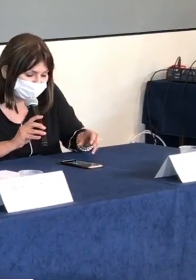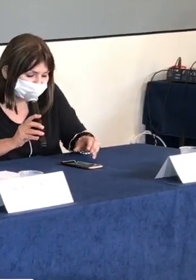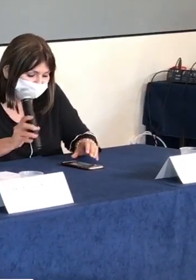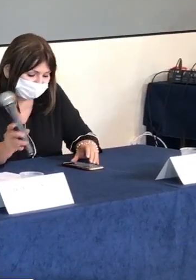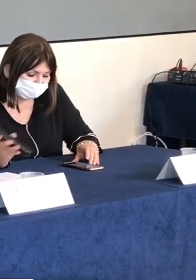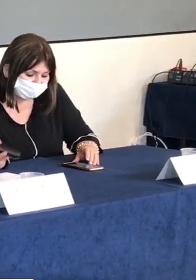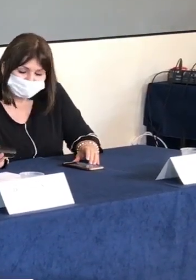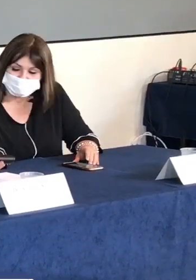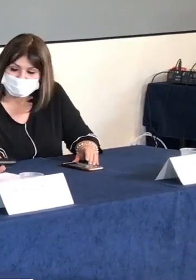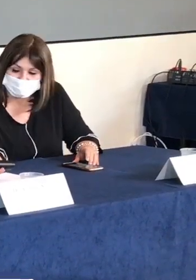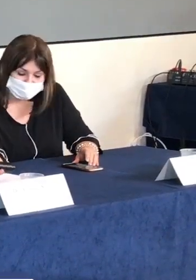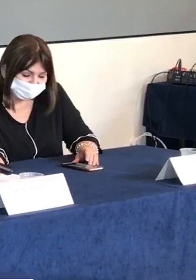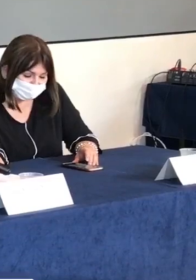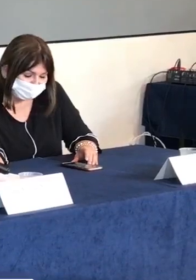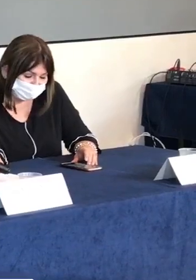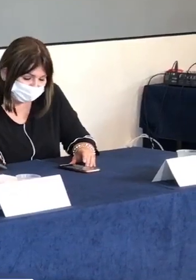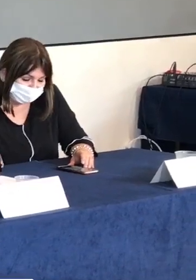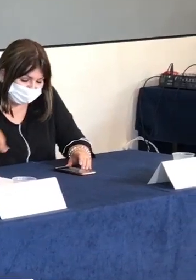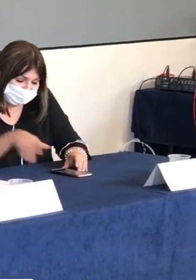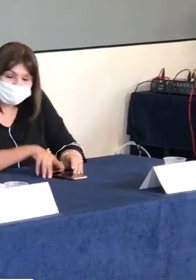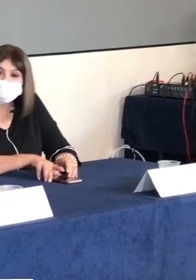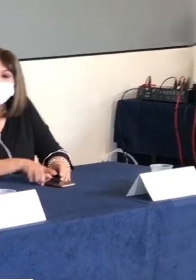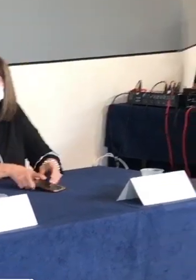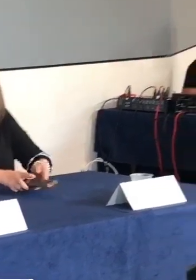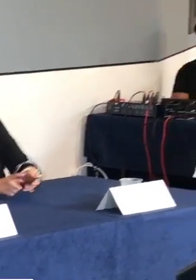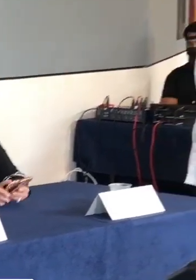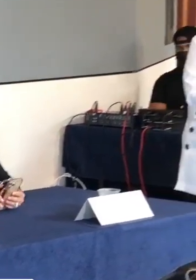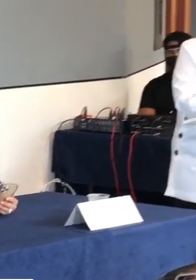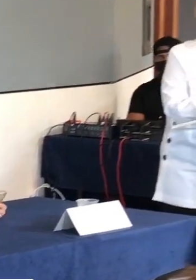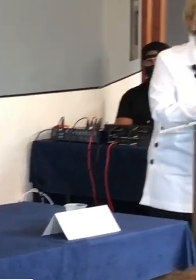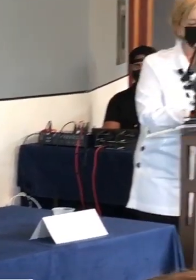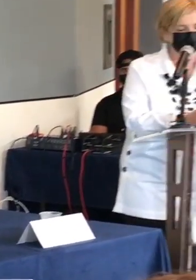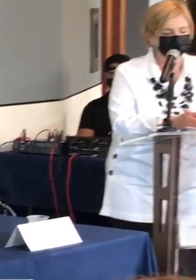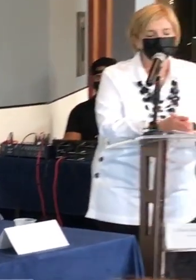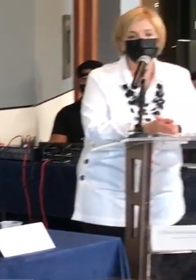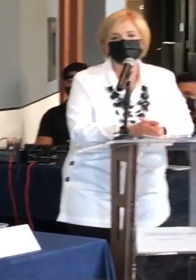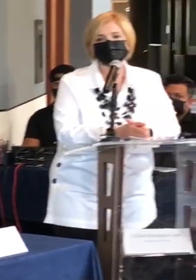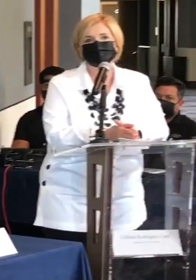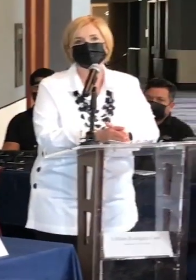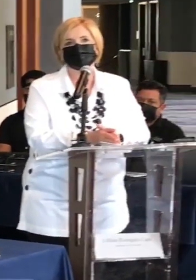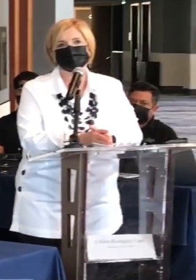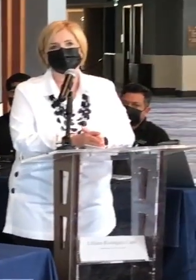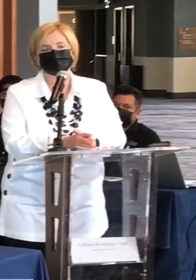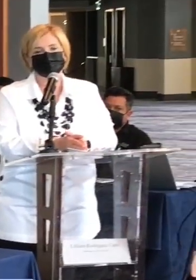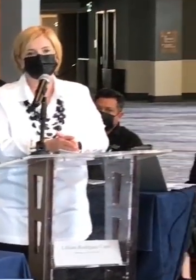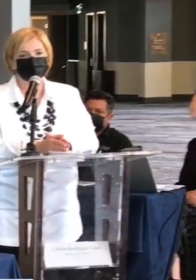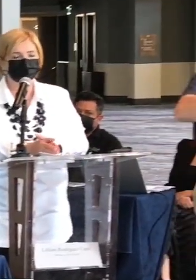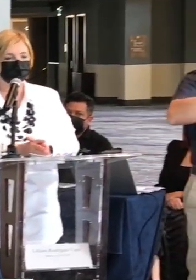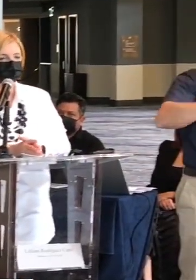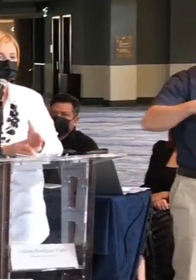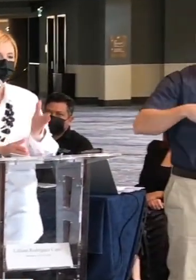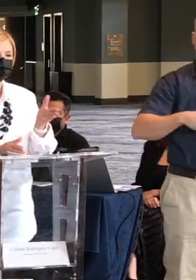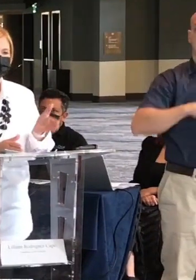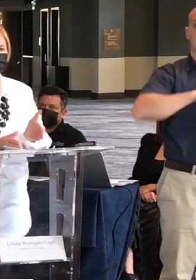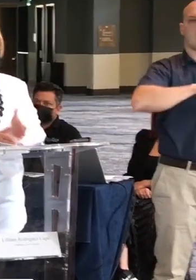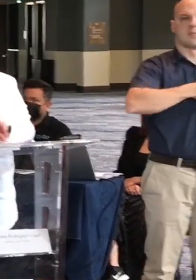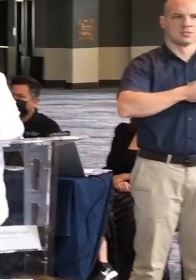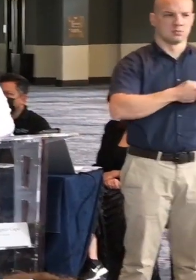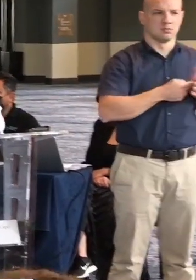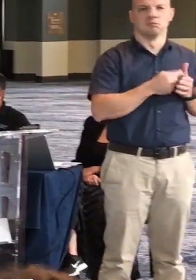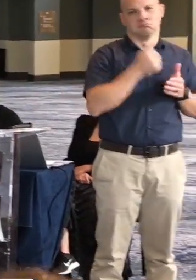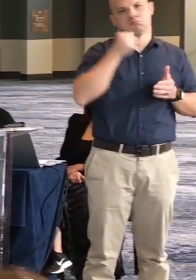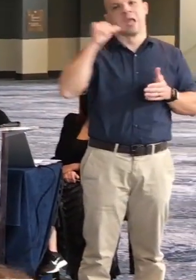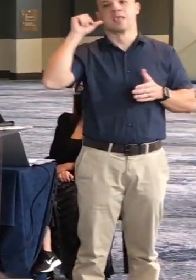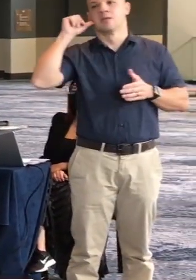Charity. Muchas gracias. Queremos comunicarles que durante toda esta semana, empezando de hecho el día de